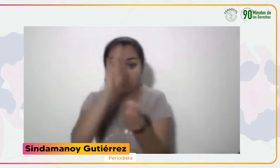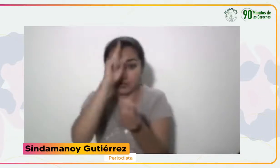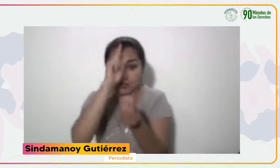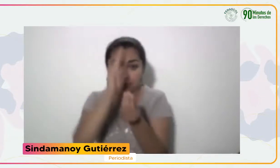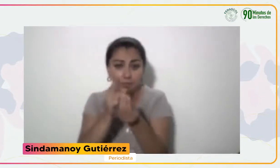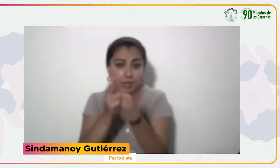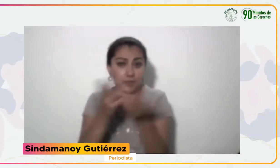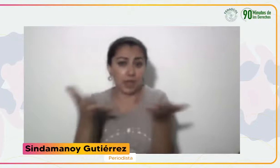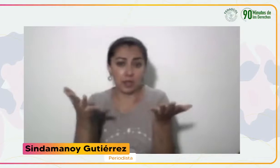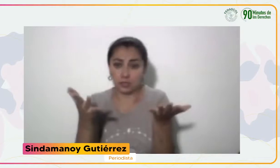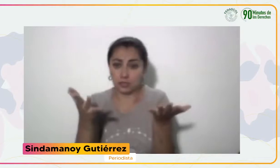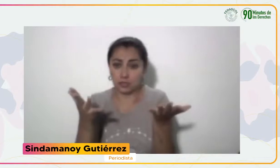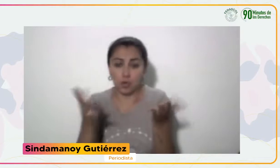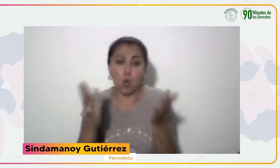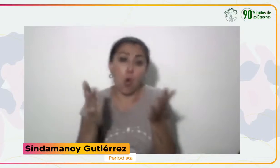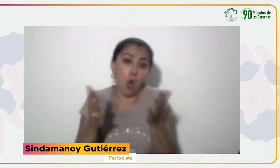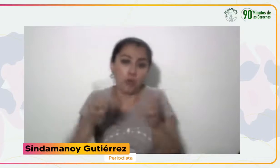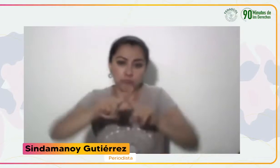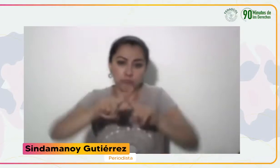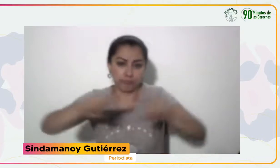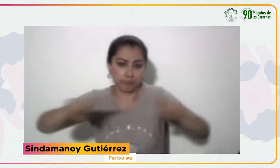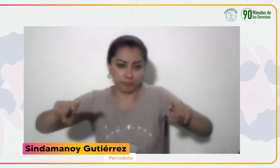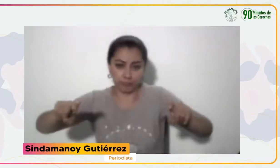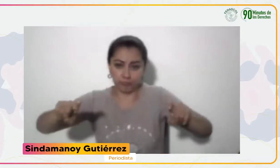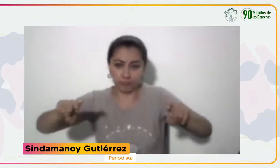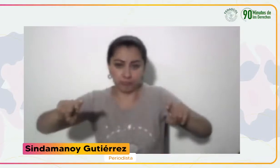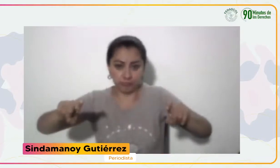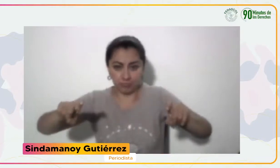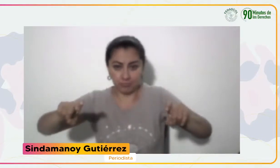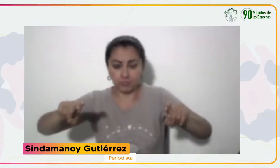que las mujeres sordas son diversas.